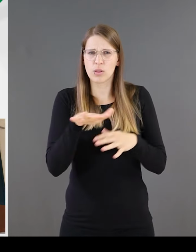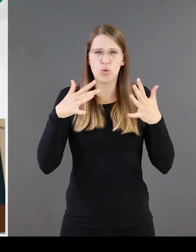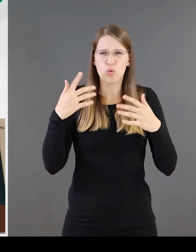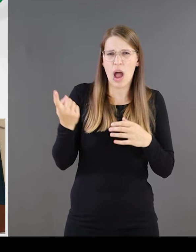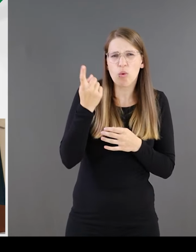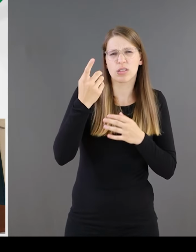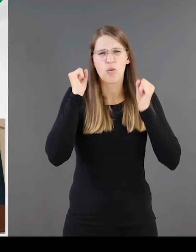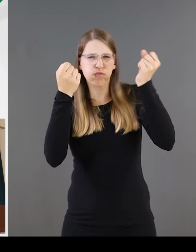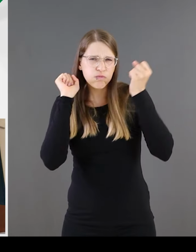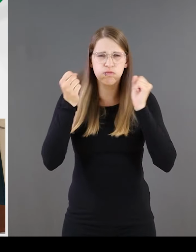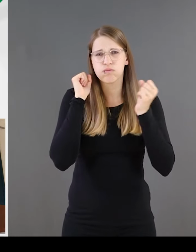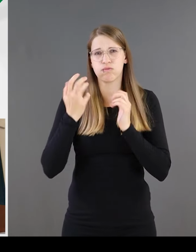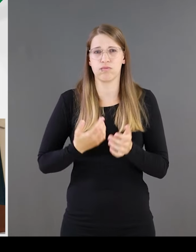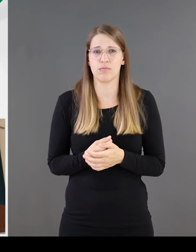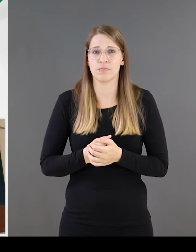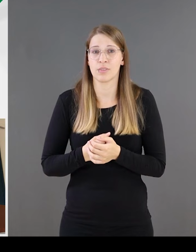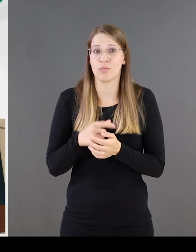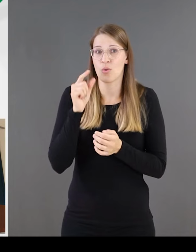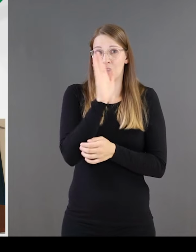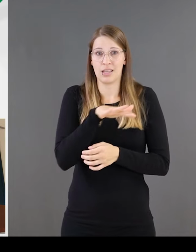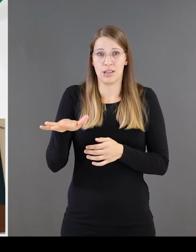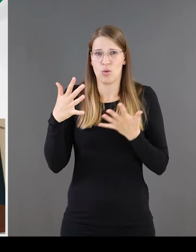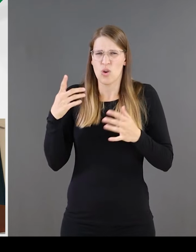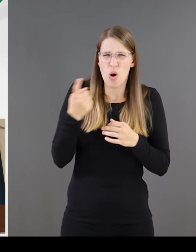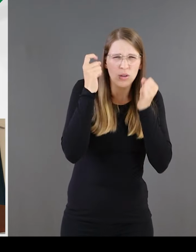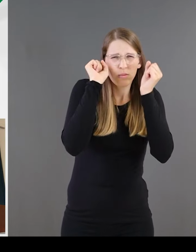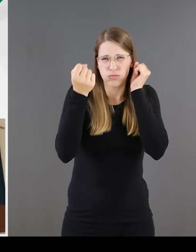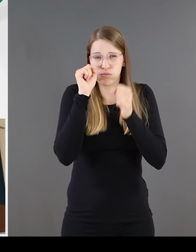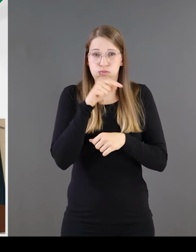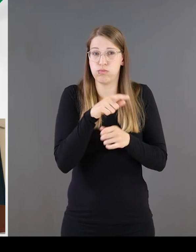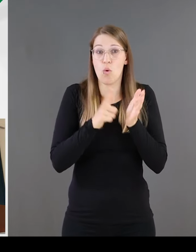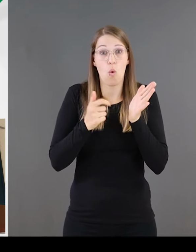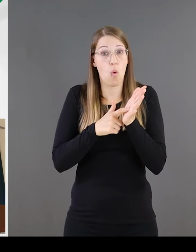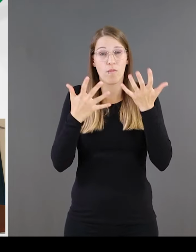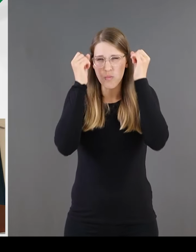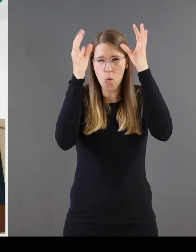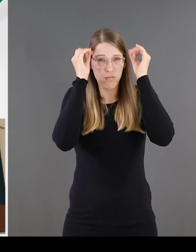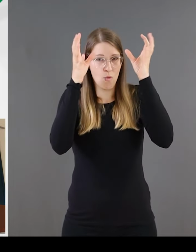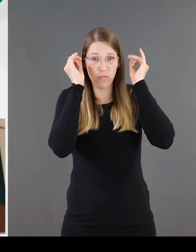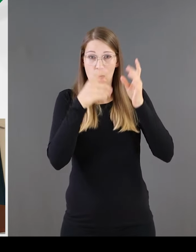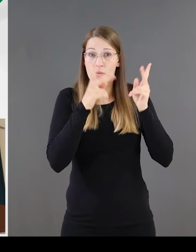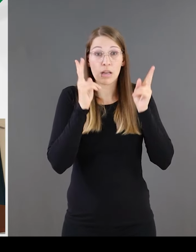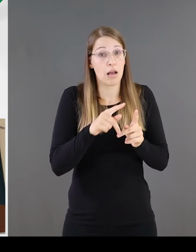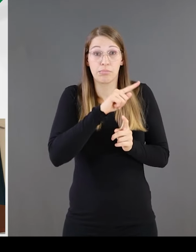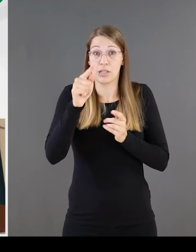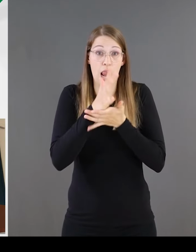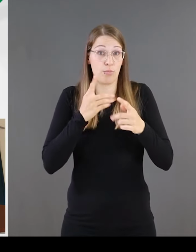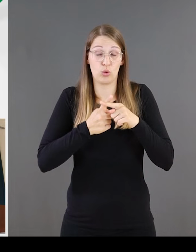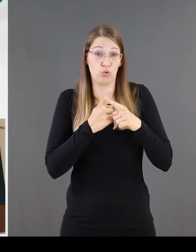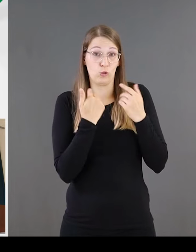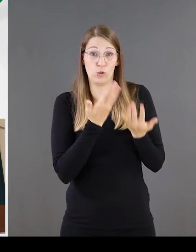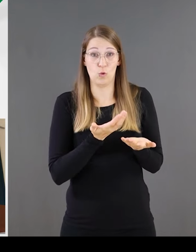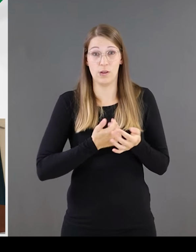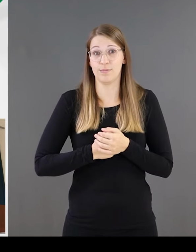Kinder. Das heißt, Kinder, die sehr ausdauernd sind, haben Wutanfälle, die oft bis zu einer halben Stunde dauern. Es gibt Kinder, die sind leicht